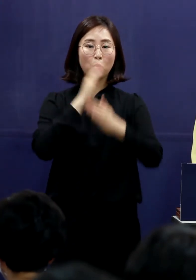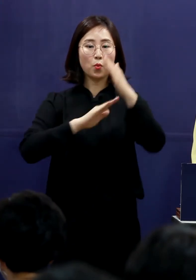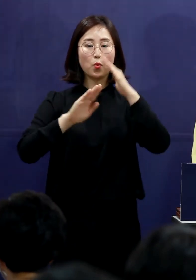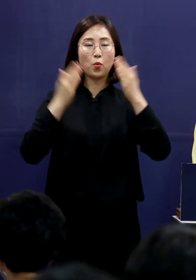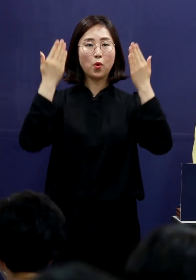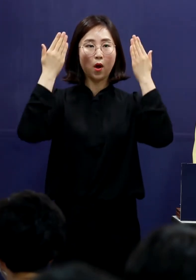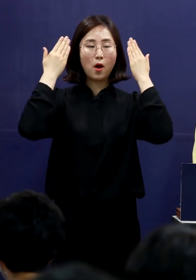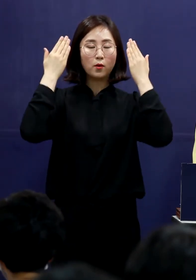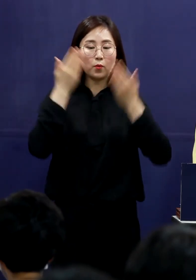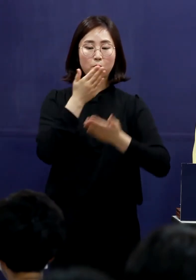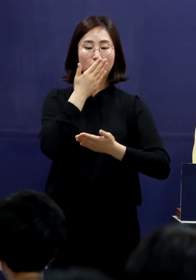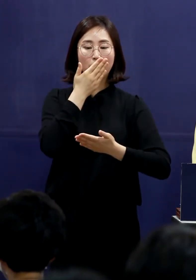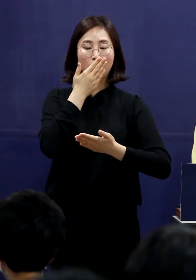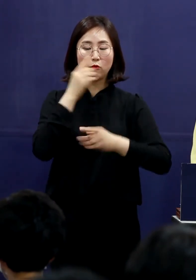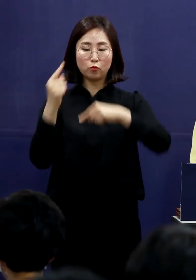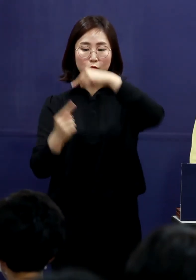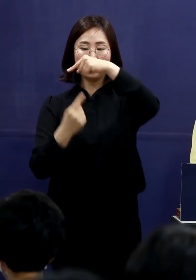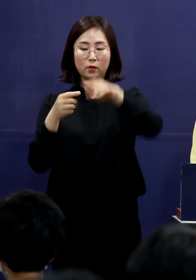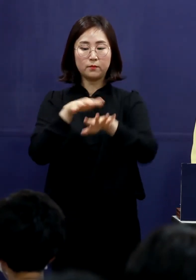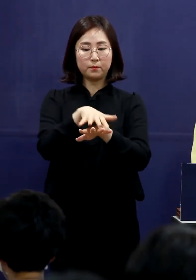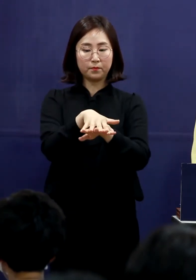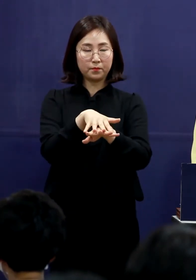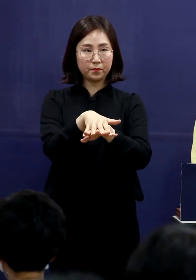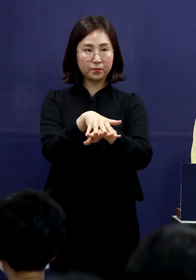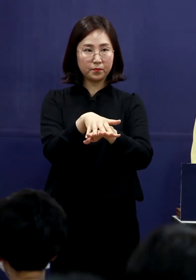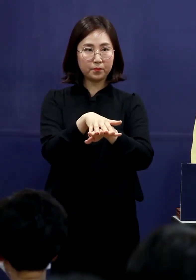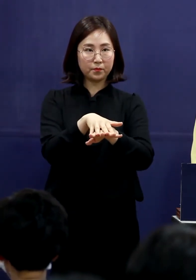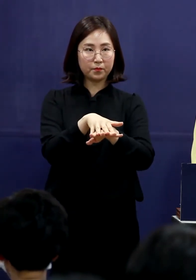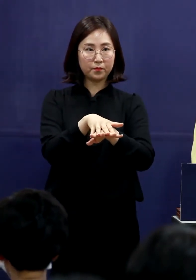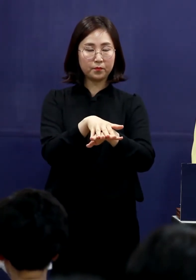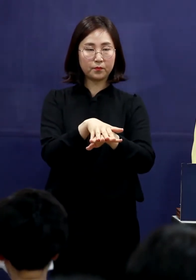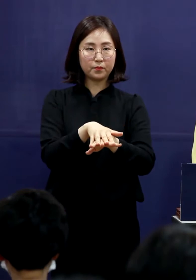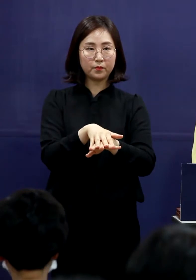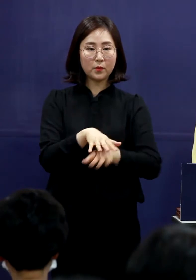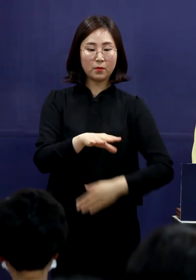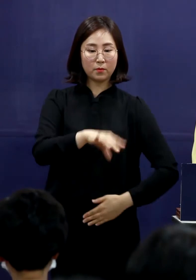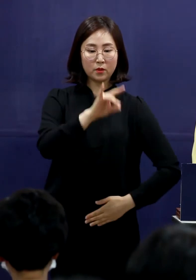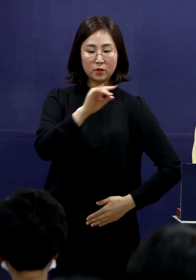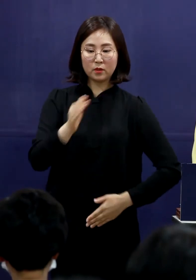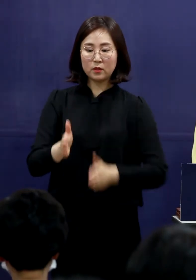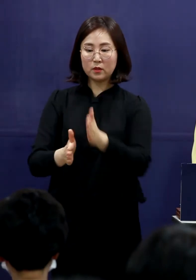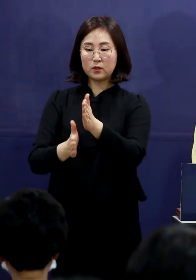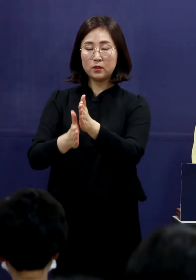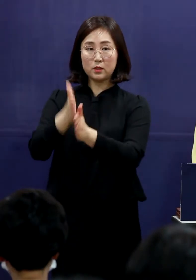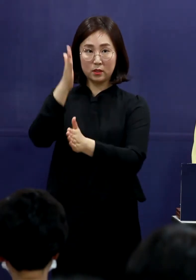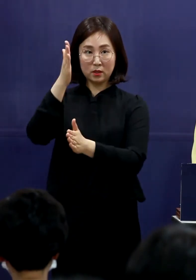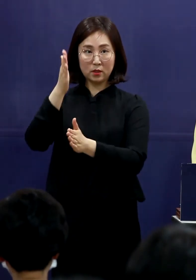운영 체계는 일단은 우리 시하고 교육청이